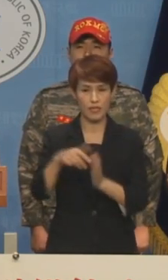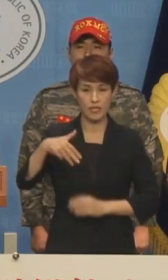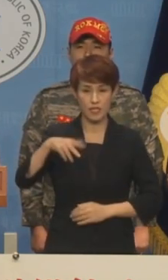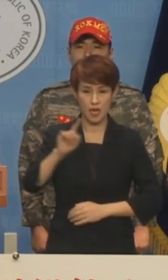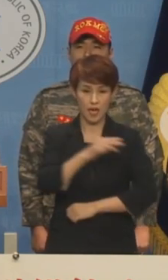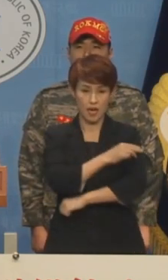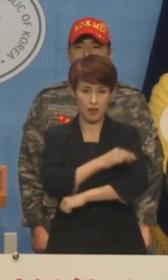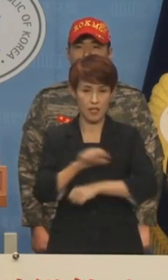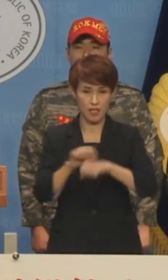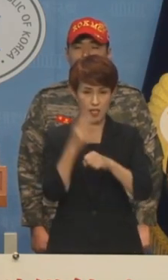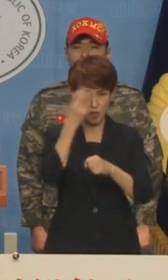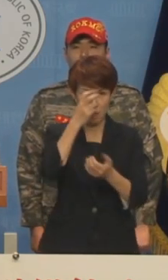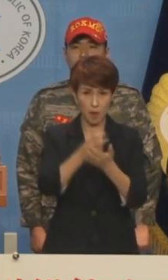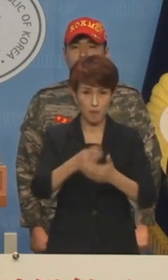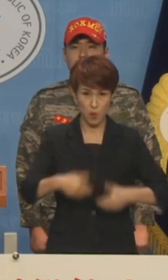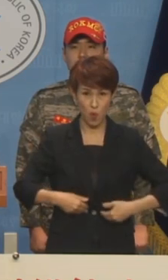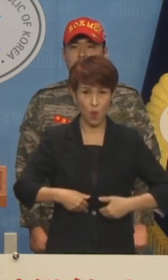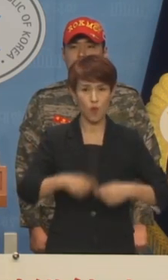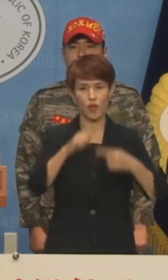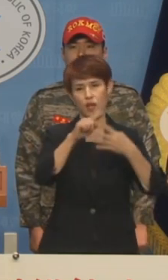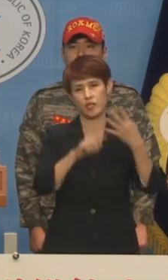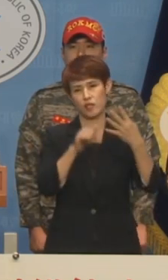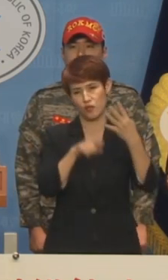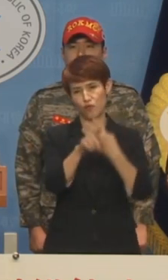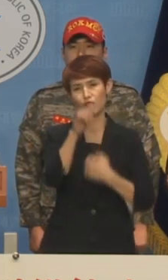필요한 4가지 이유를 말씀드리겠습니다.